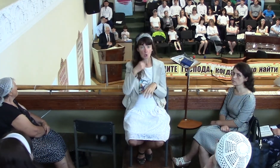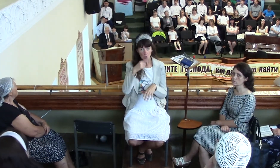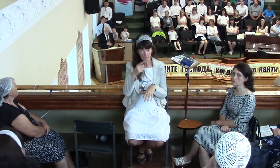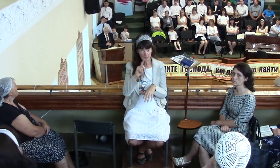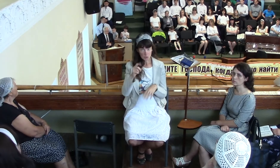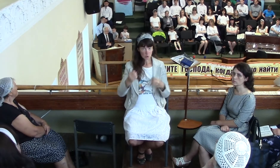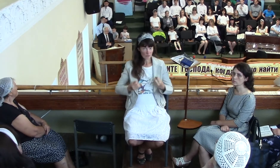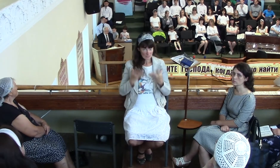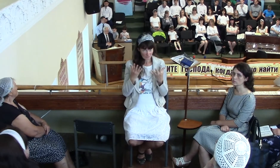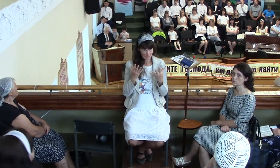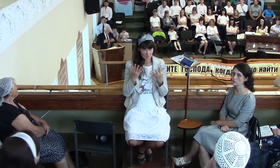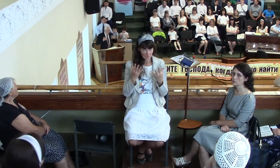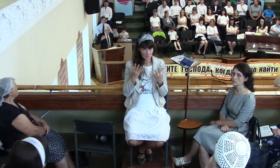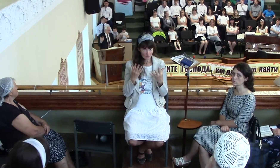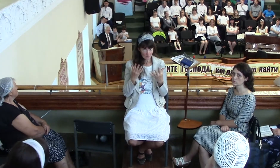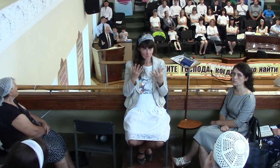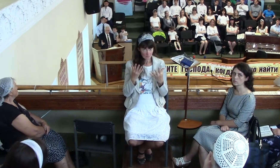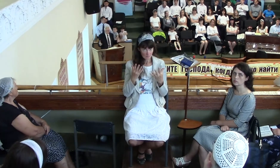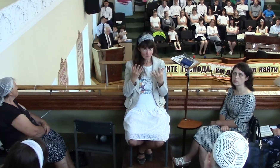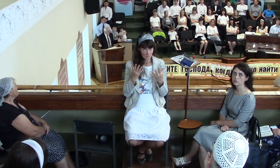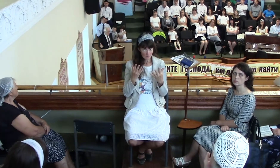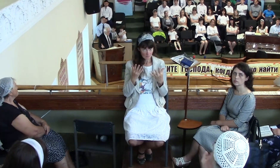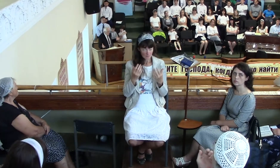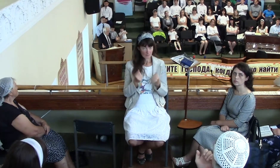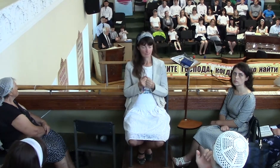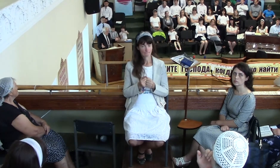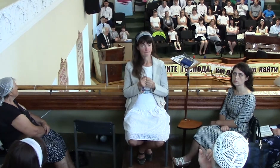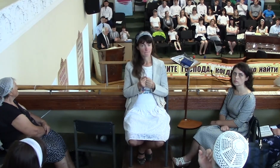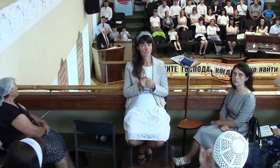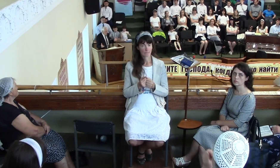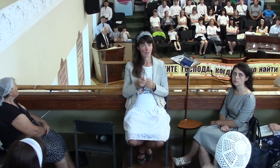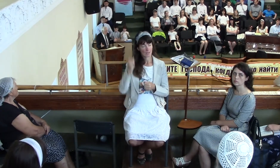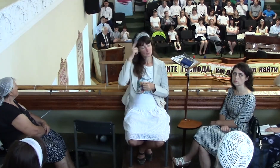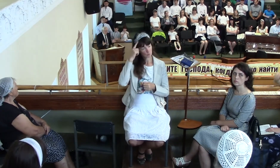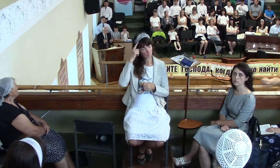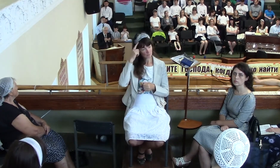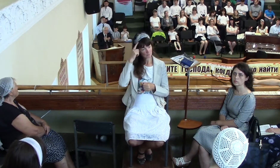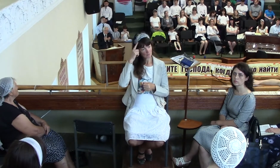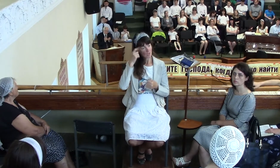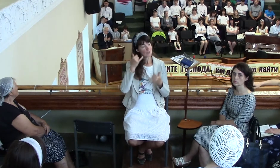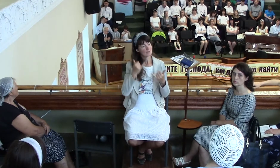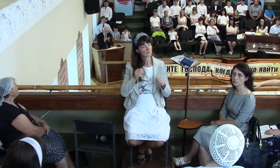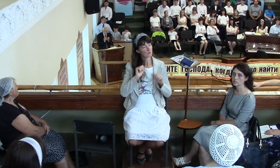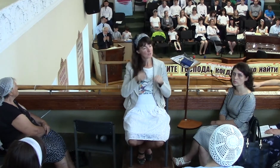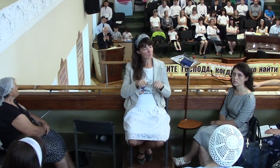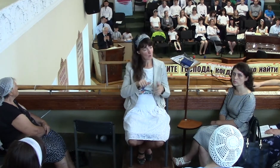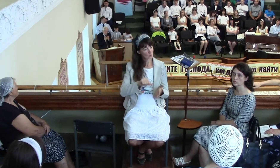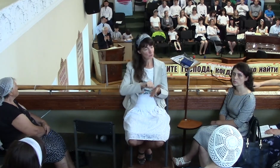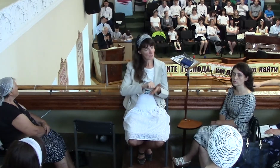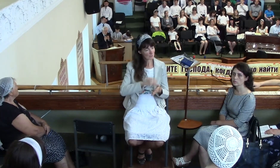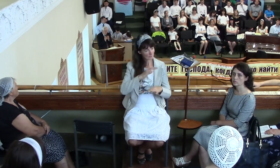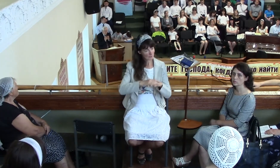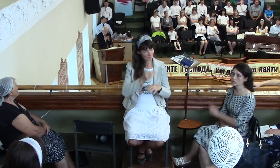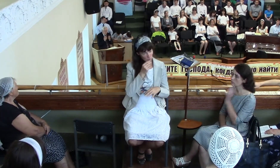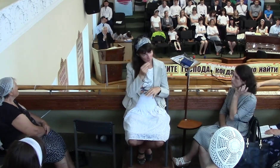он во свете, и думает, что я сегодня свободно могу участвовать в вечерне, без покаяния, без